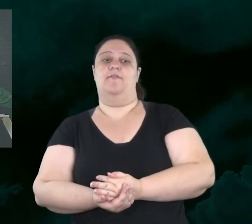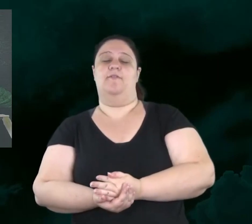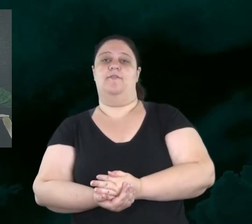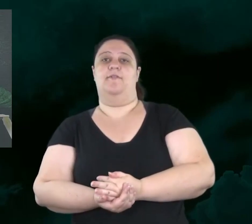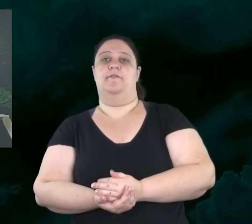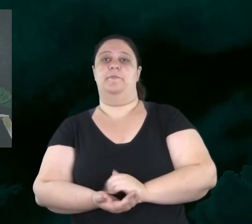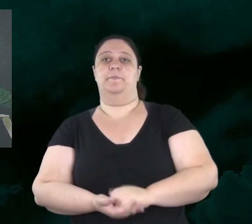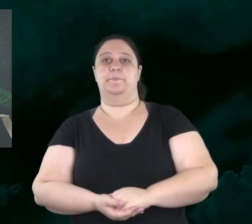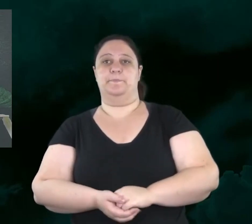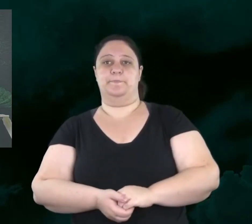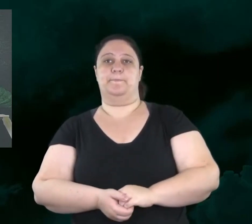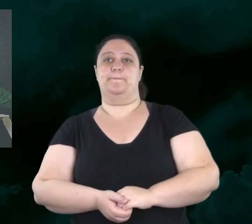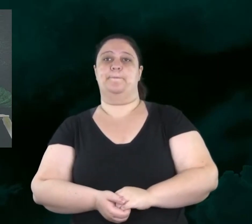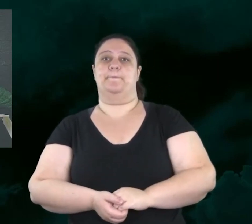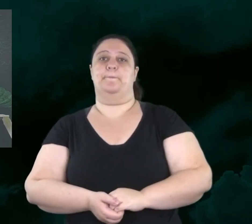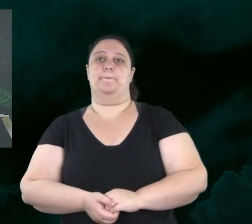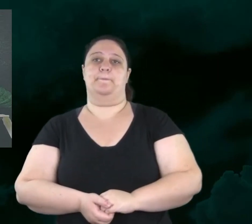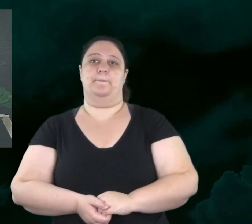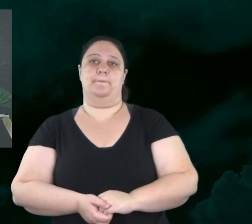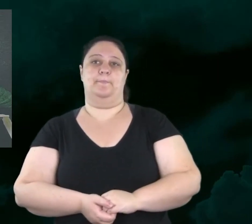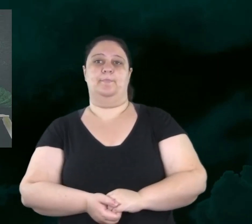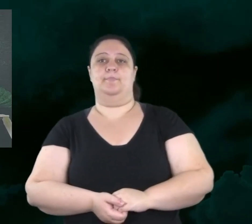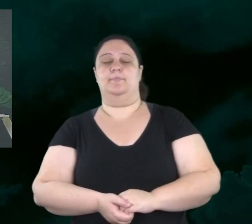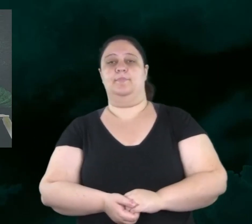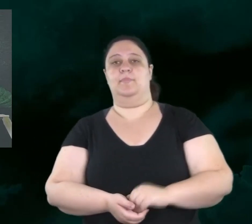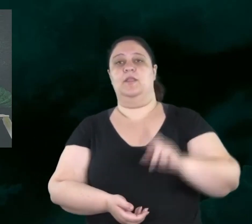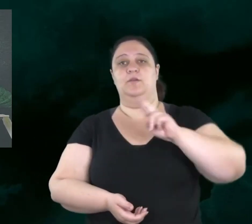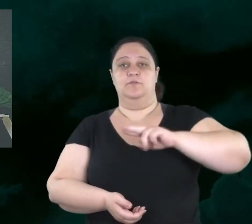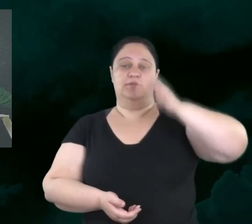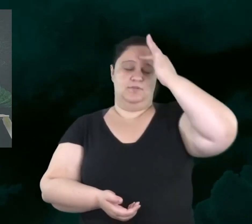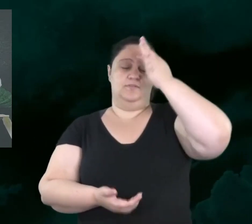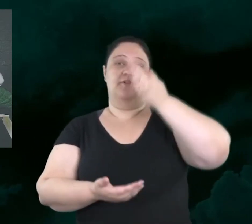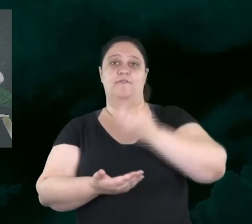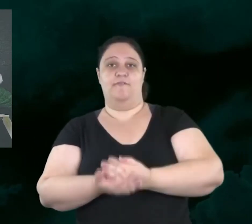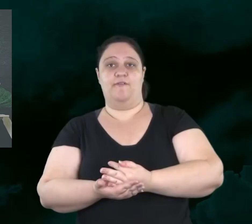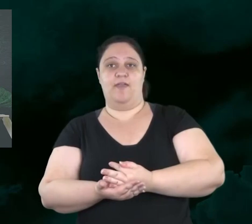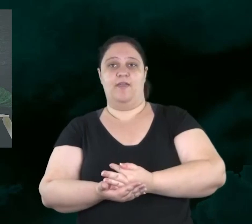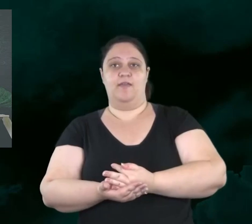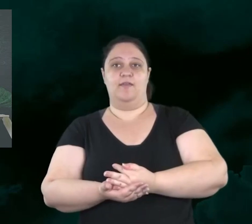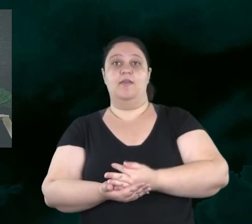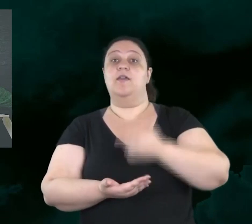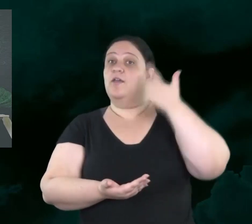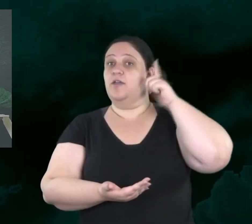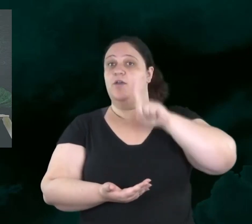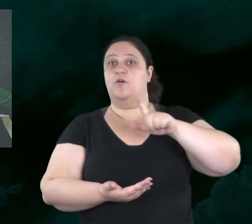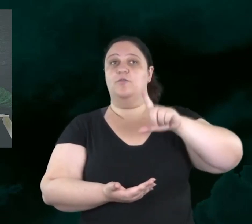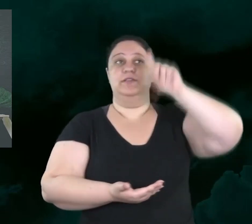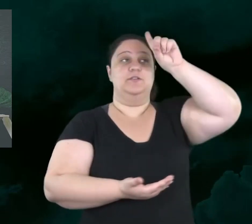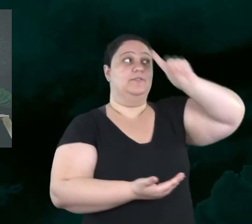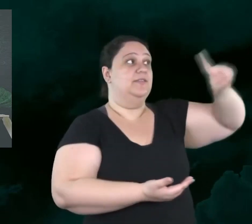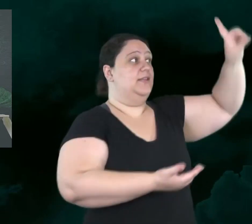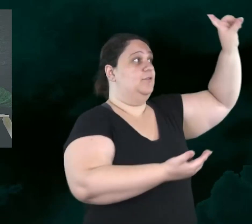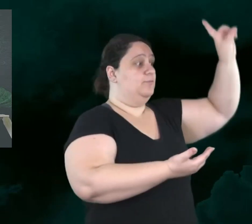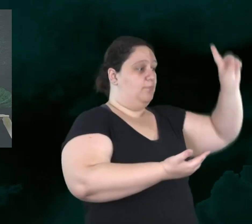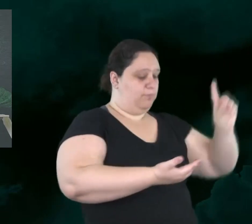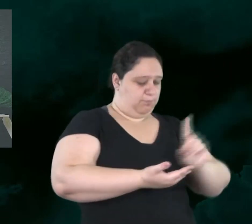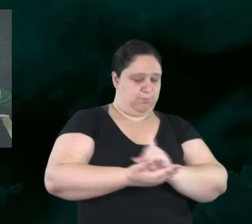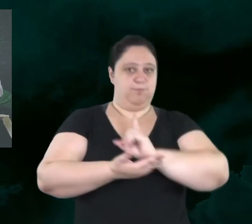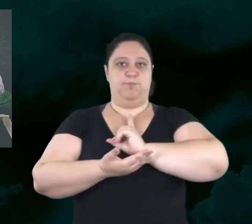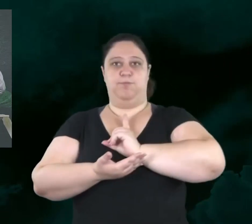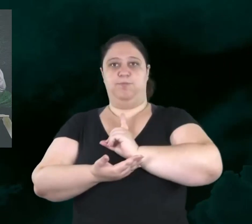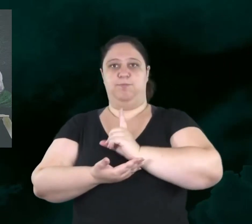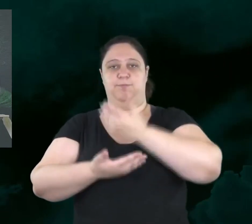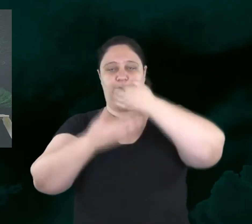receber toda a vida de Deus, natureza de Deus, todos os elementos de Deus como a verdade,